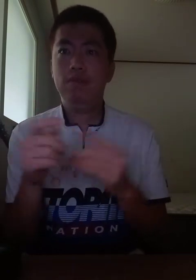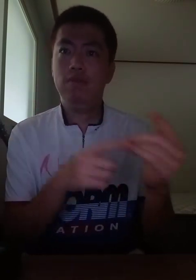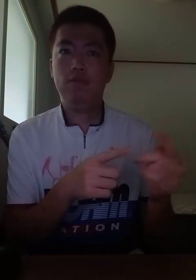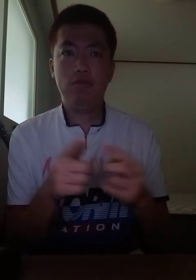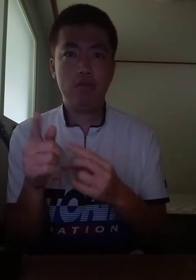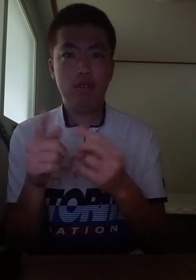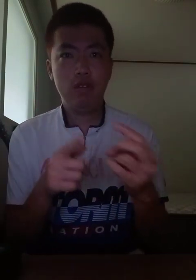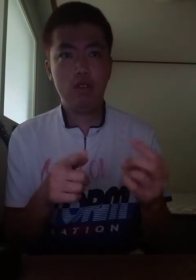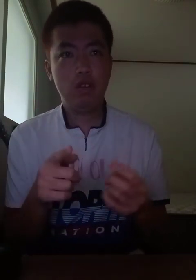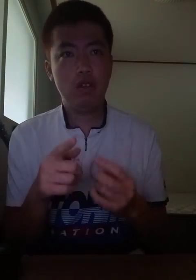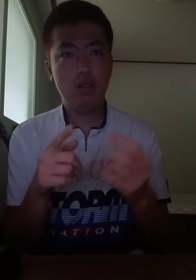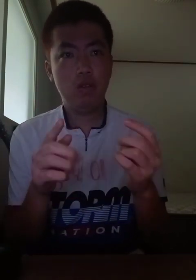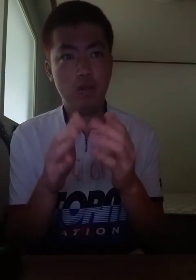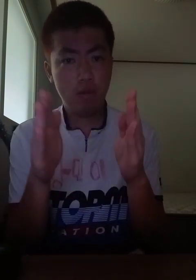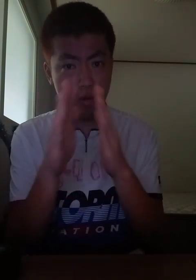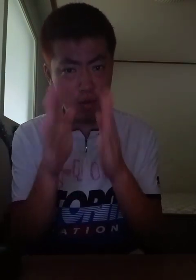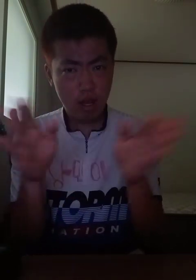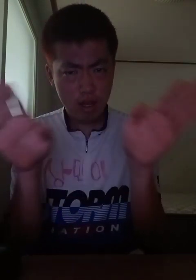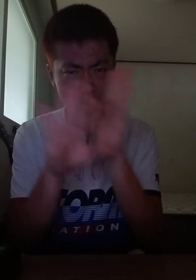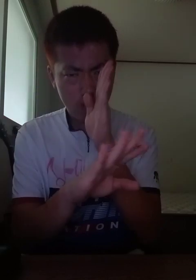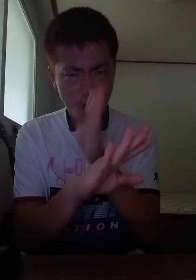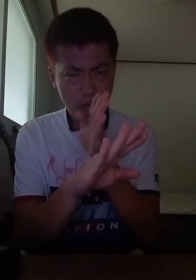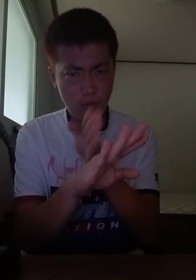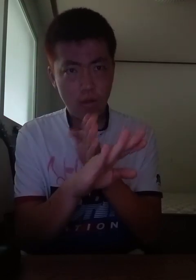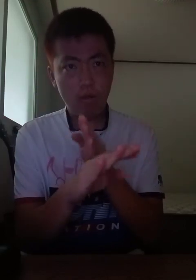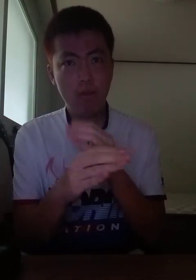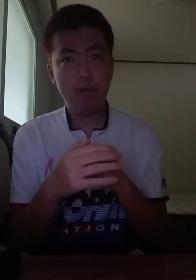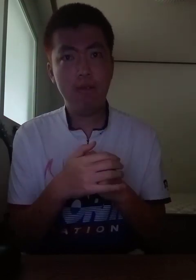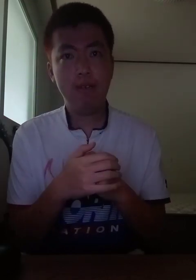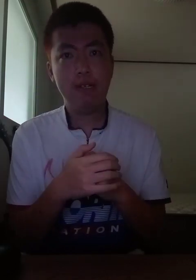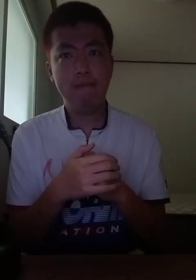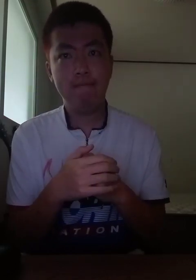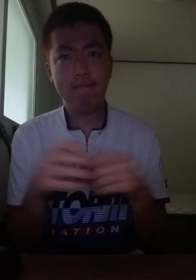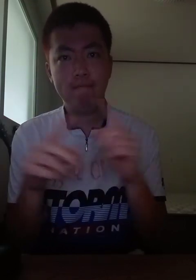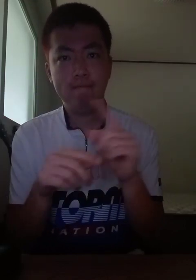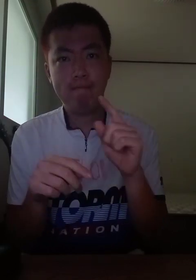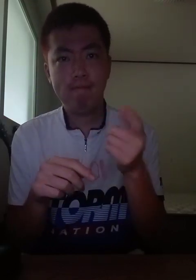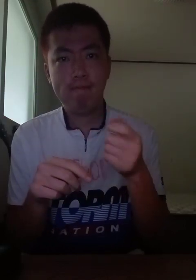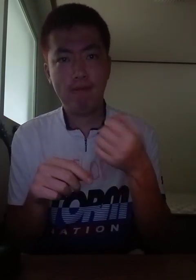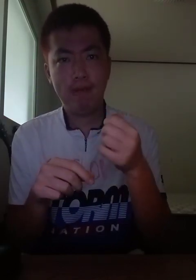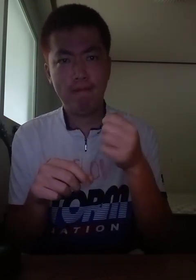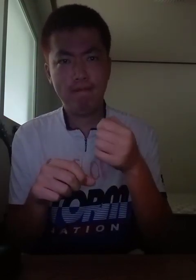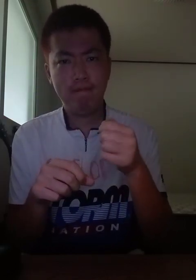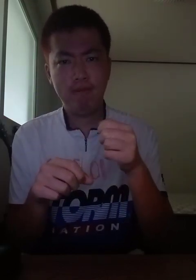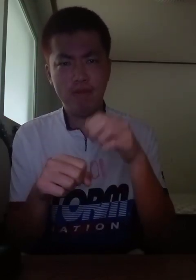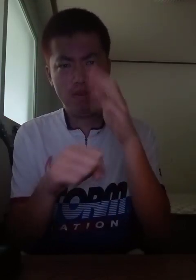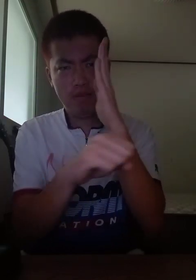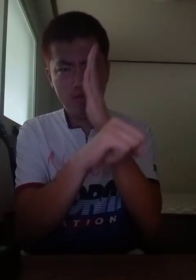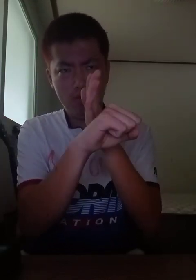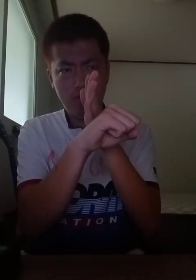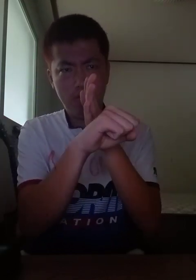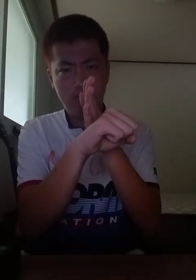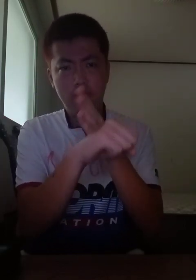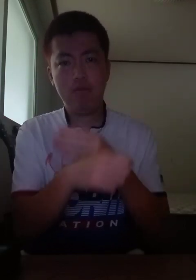입구는 이렇게 콘크리트 벽으로 모두 막혀 있고요. 들어가는 문도 이렇게 굳게 잠겨 있습니다. 조금